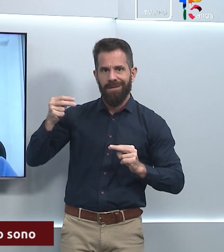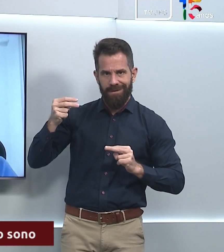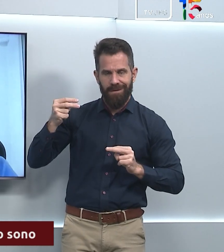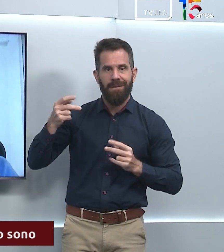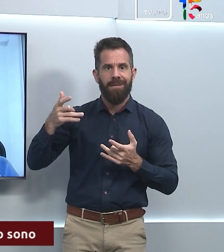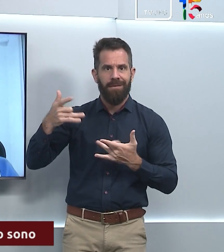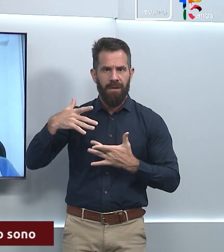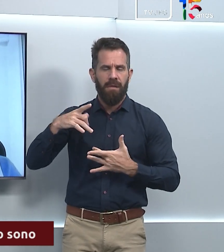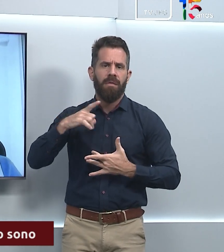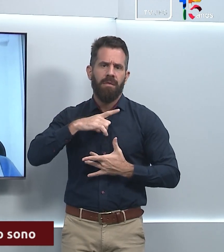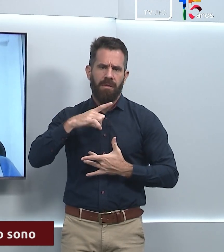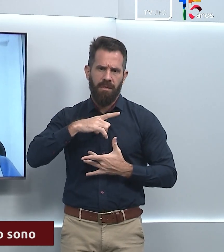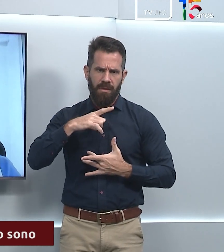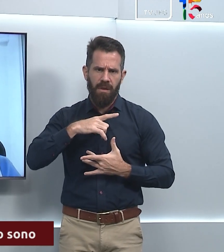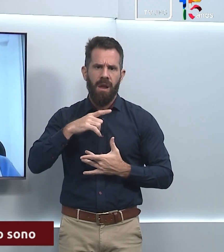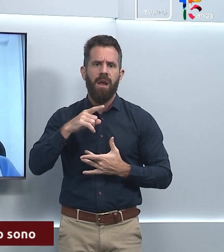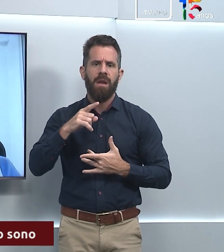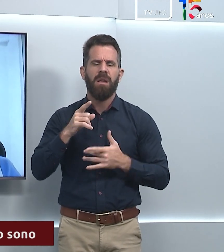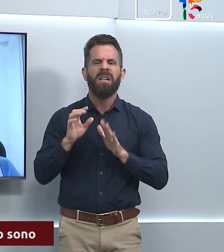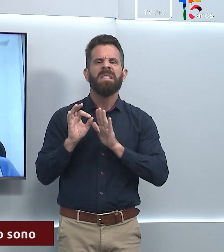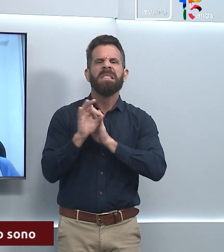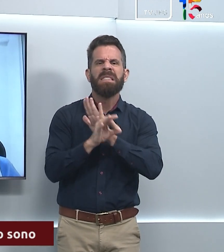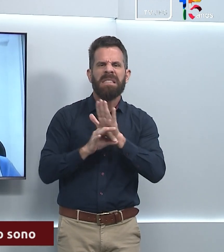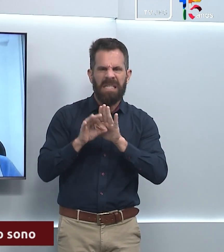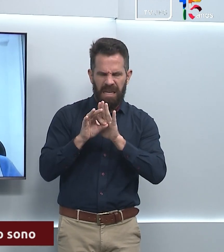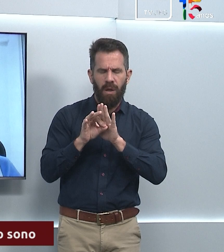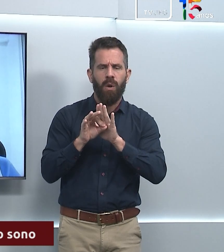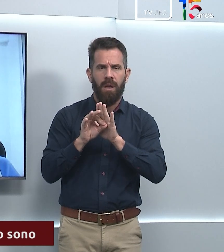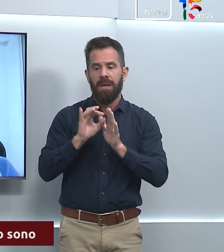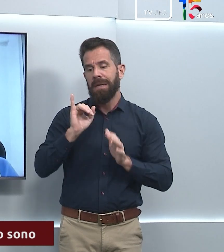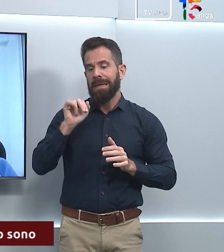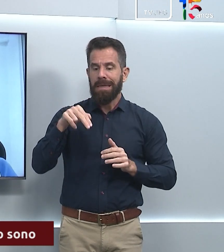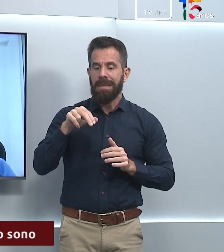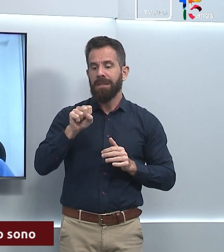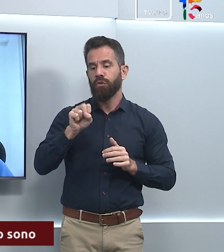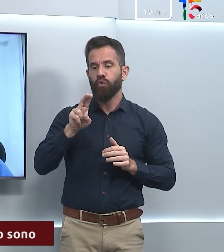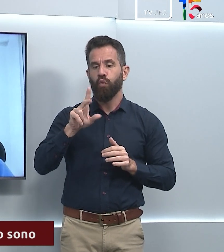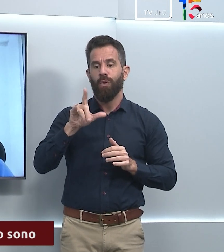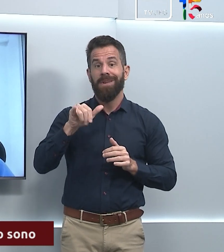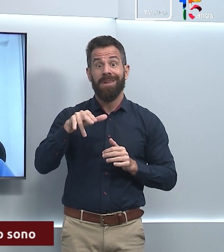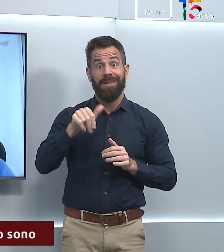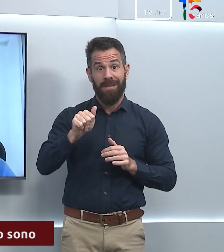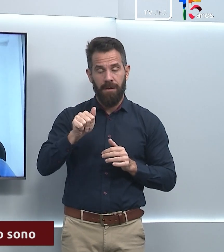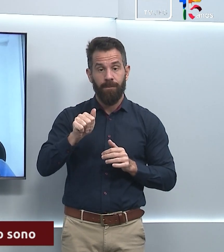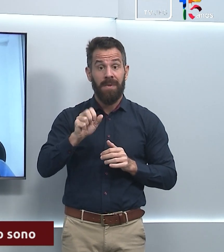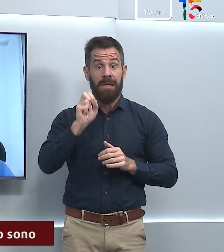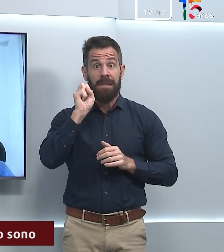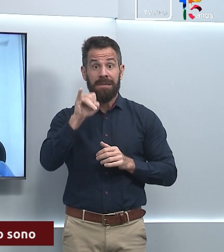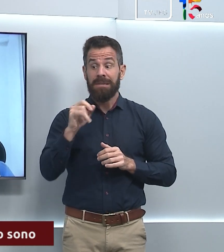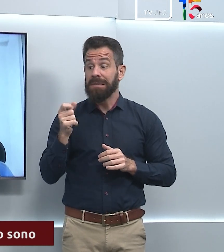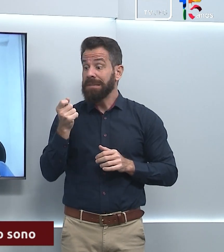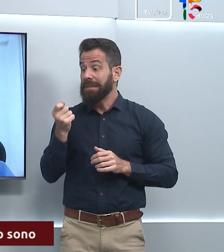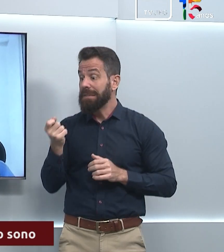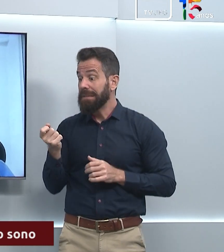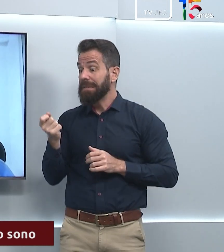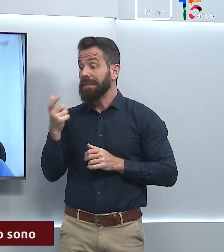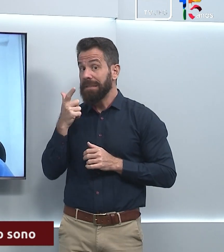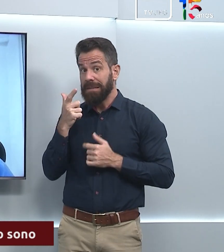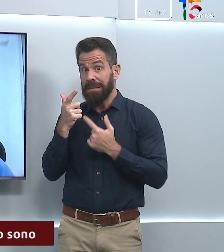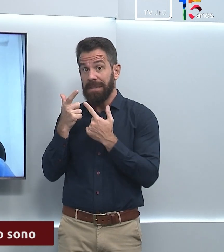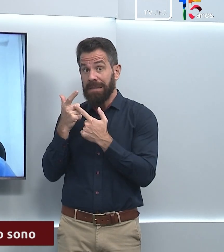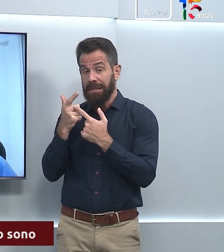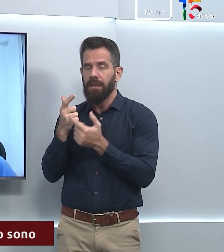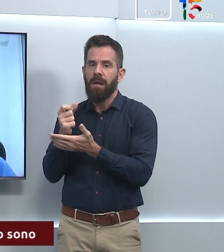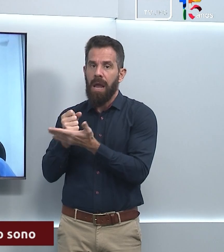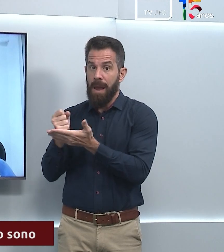ali nas células de insulina, e que essas pessoas, quando tomam a melatonina